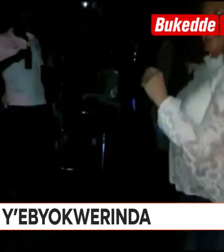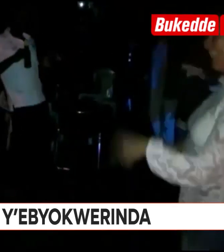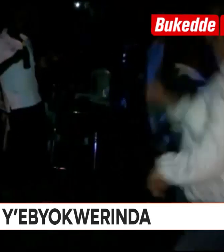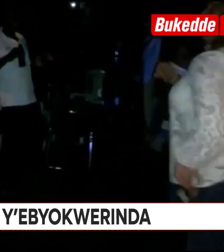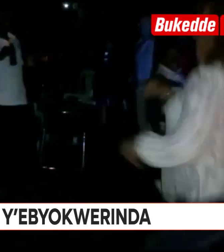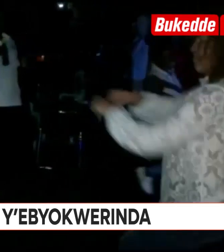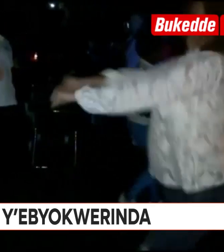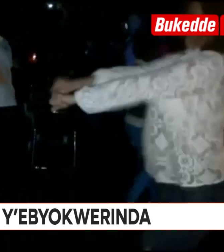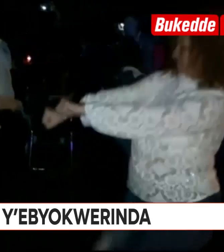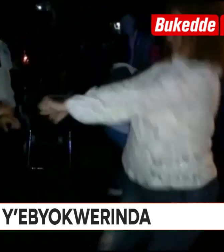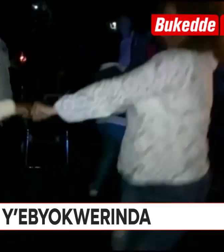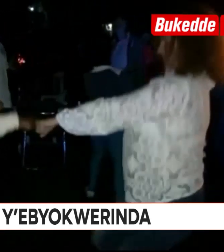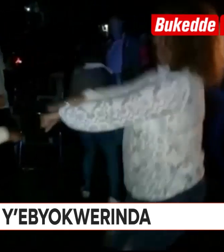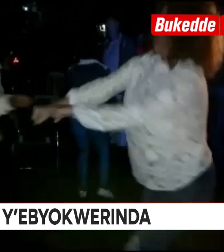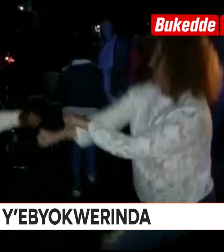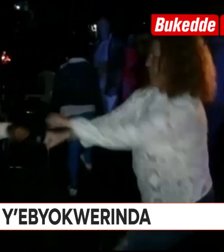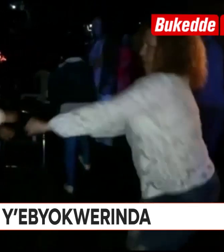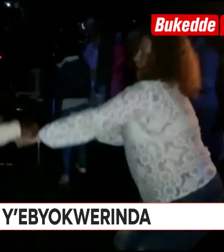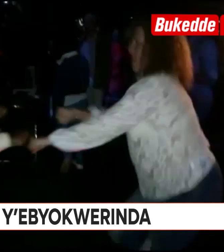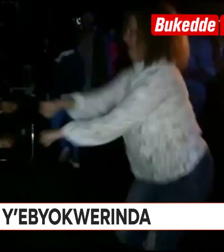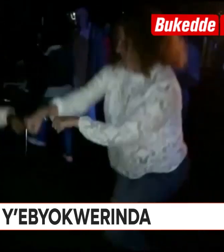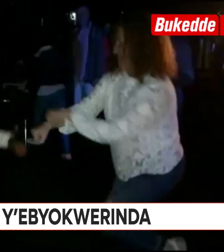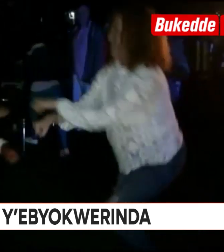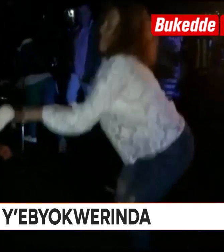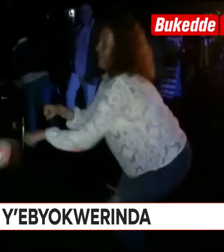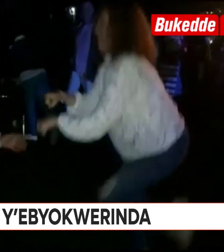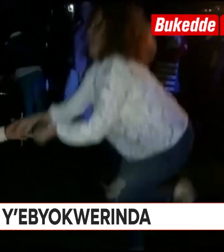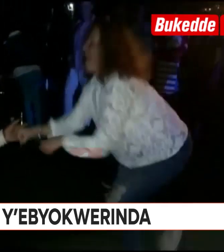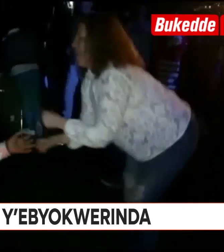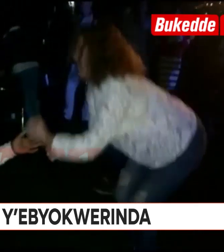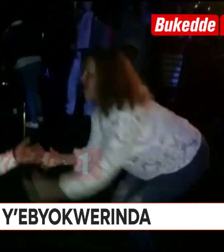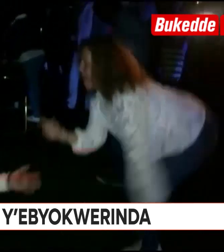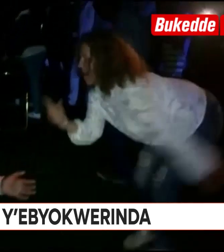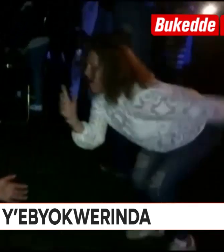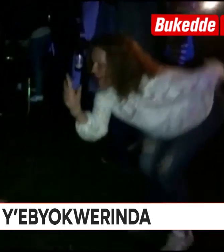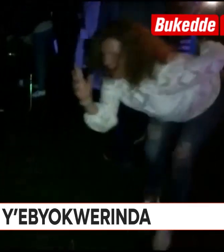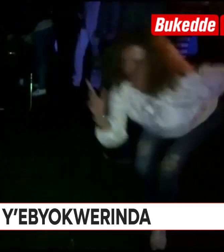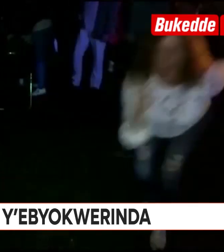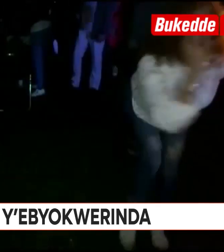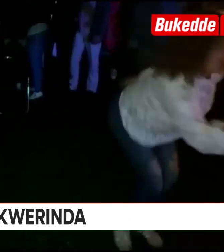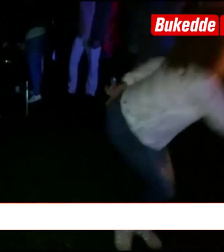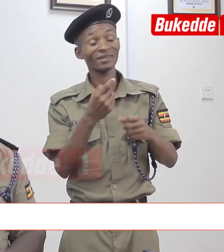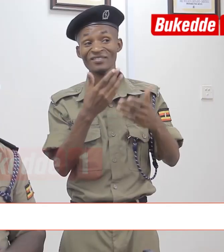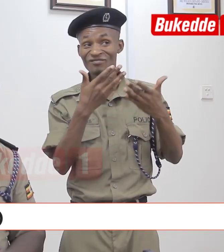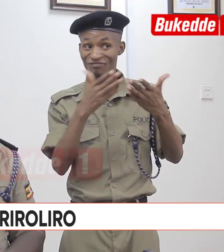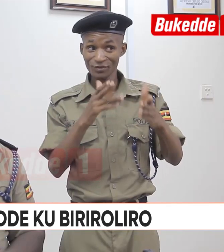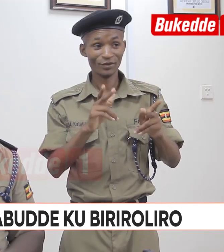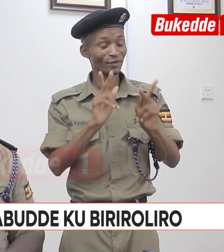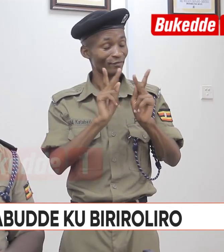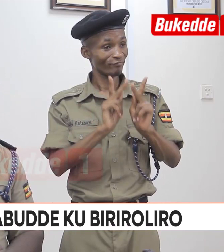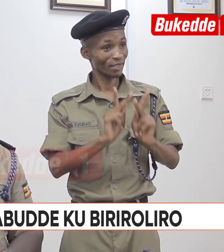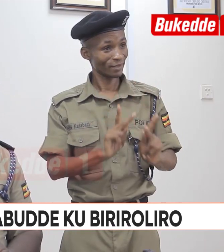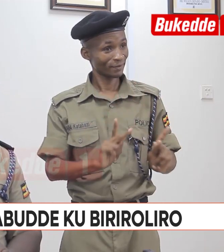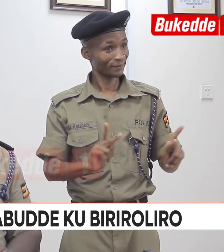Yomogeza polisi mugwanga Fred Enanga yogedde ku byabadde ku sekukulu n'ebisuubirwa okubaawo nga tumalako omwaka. Tetulina